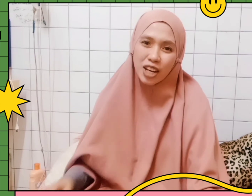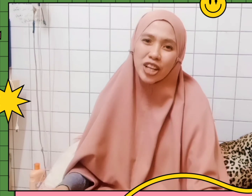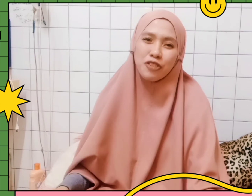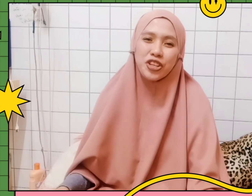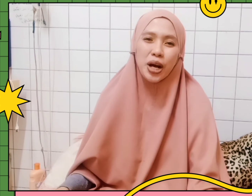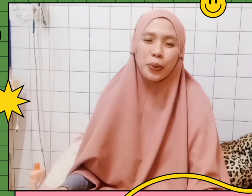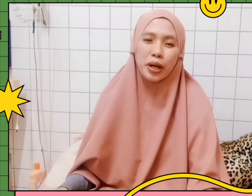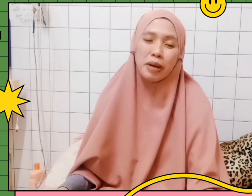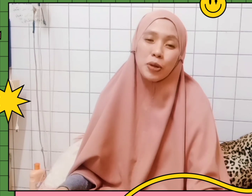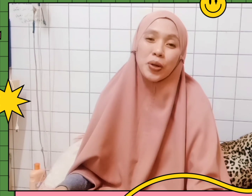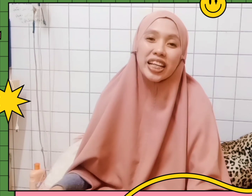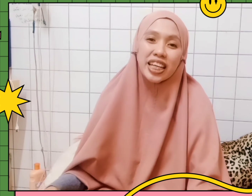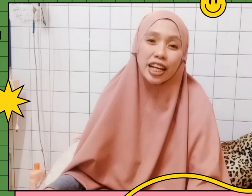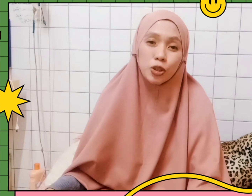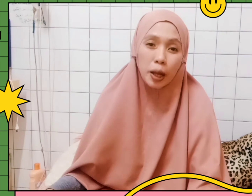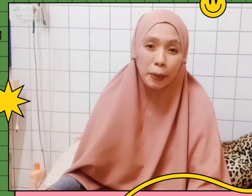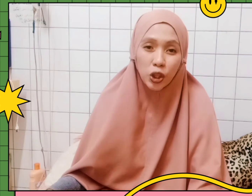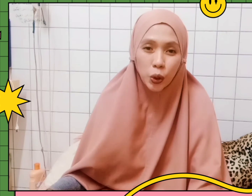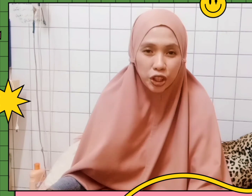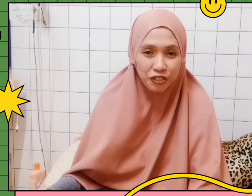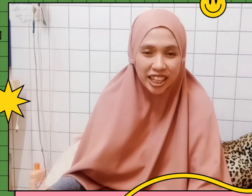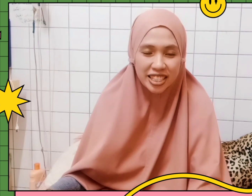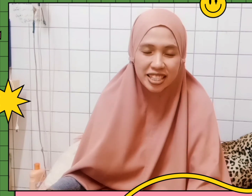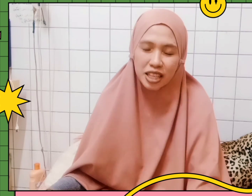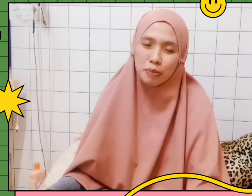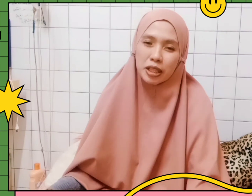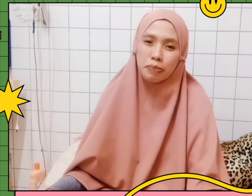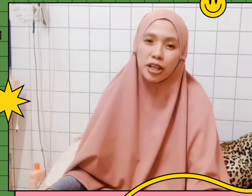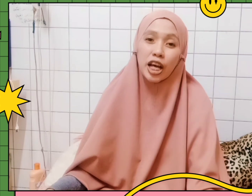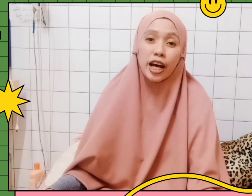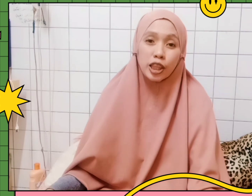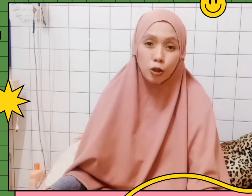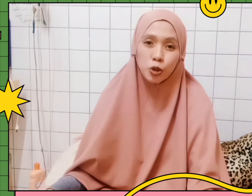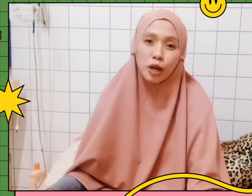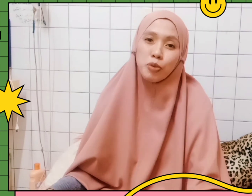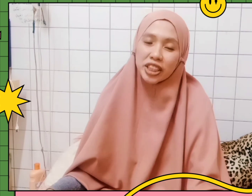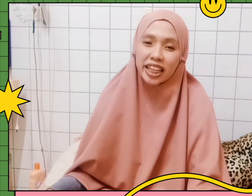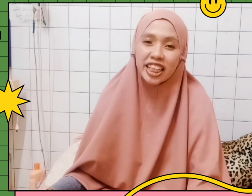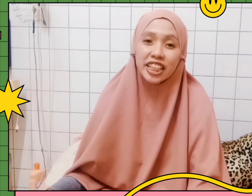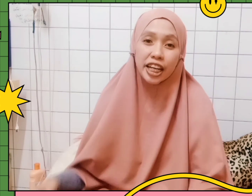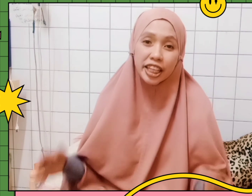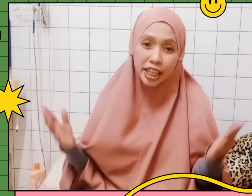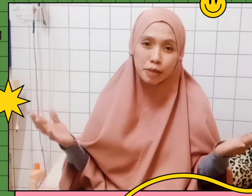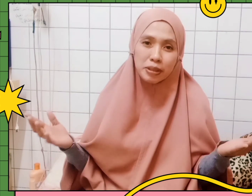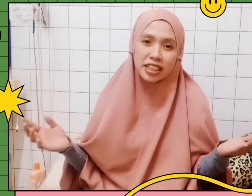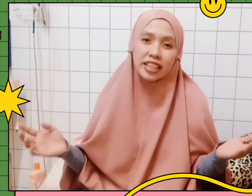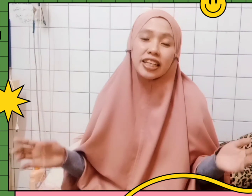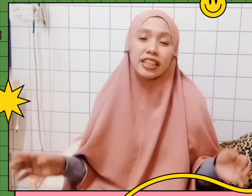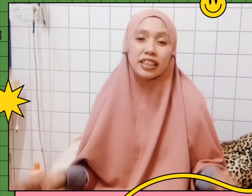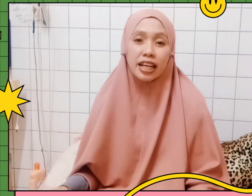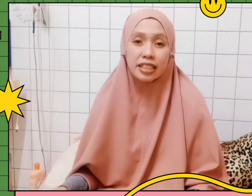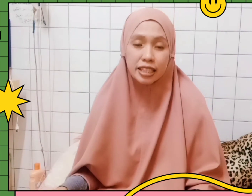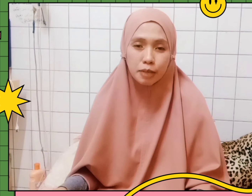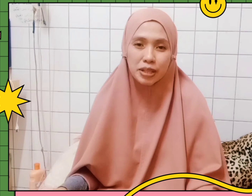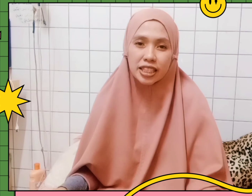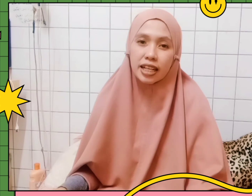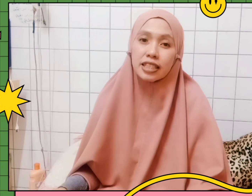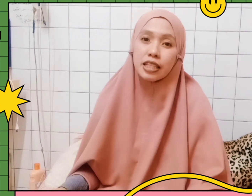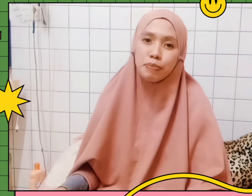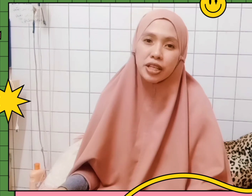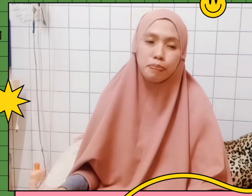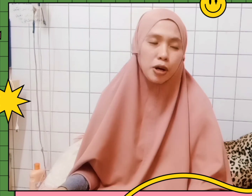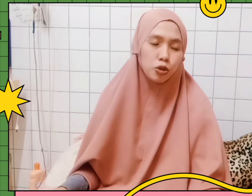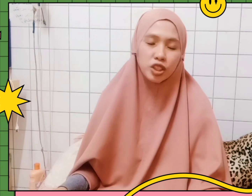biar kalau ada video aku yang baru kalian langsung dapat notifikasinya teman-teman. Terus juga buat kalian yang ingin bertanya tentang sistem